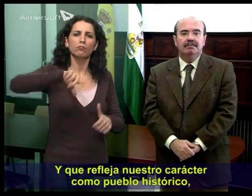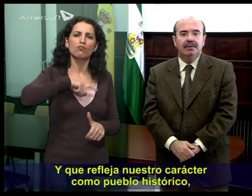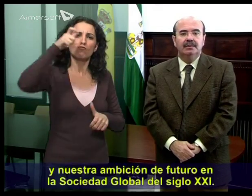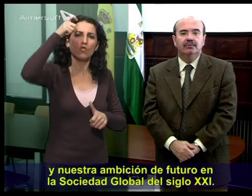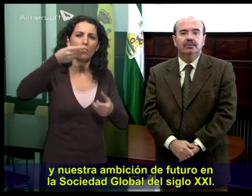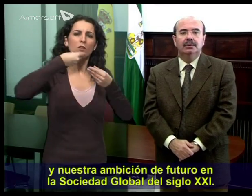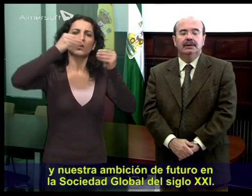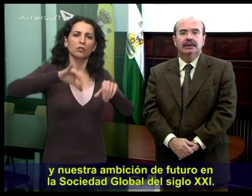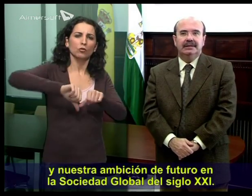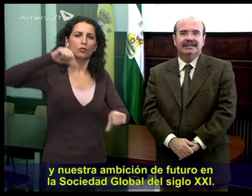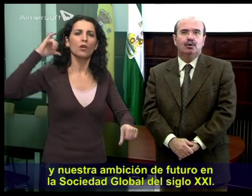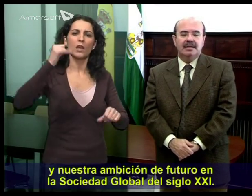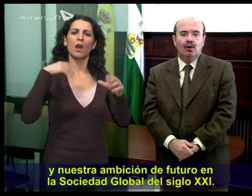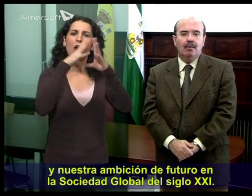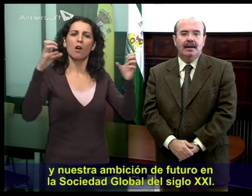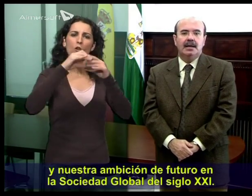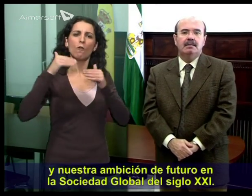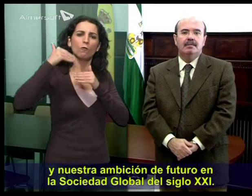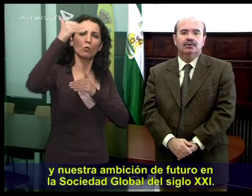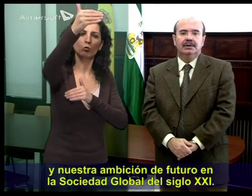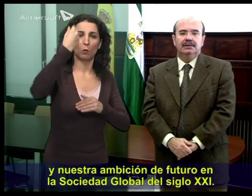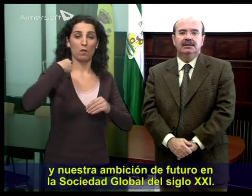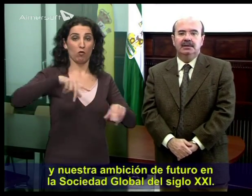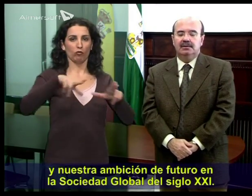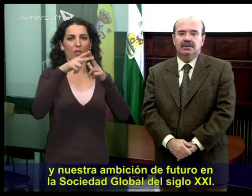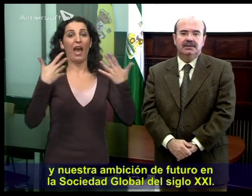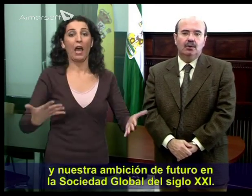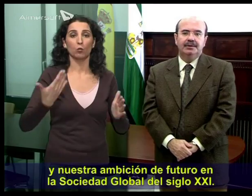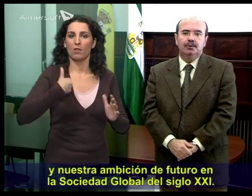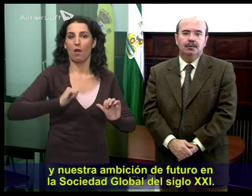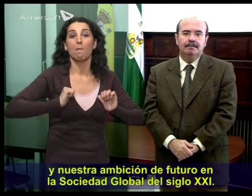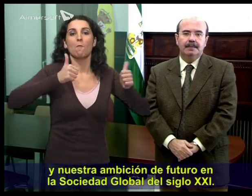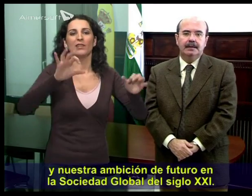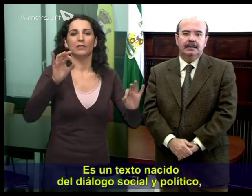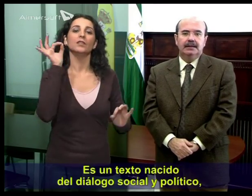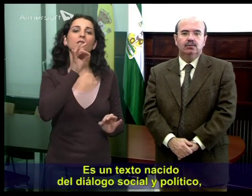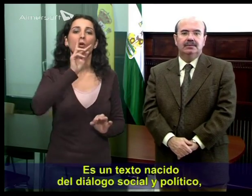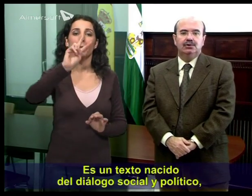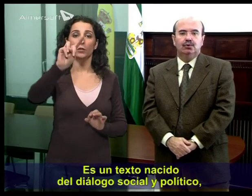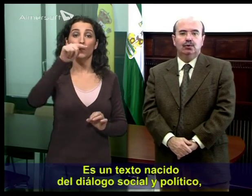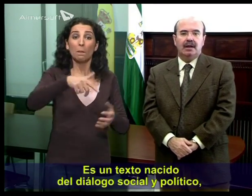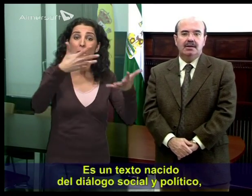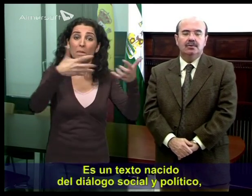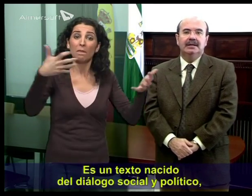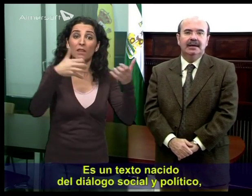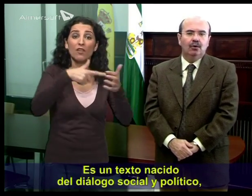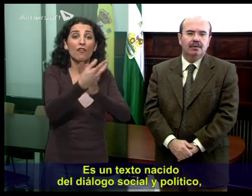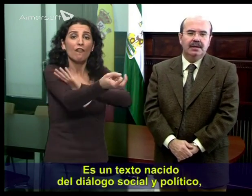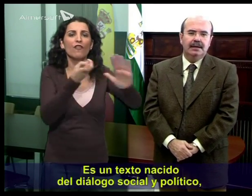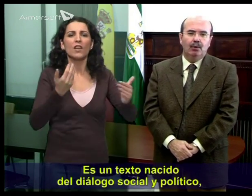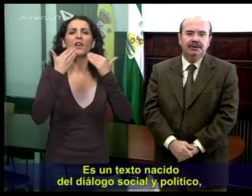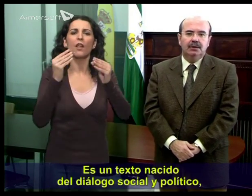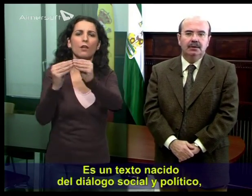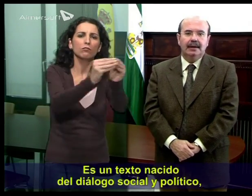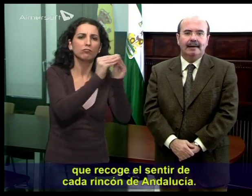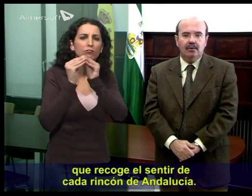histórico y nuestra ambición de futuro en esta sociedad global en que vivimos de inicios del siglo XXI. Es un texto nacido del diálogo